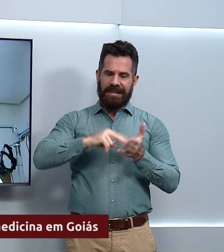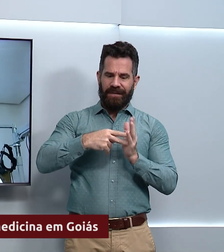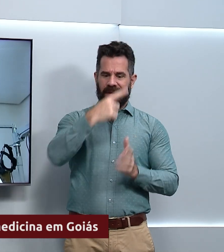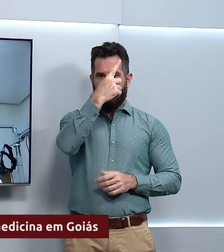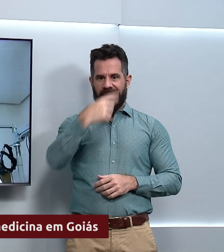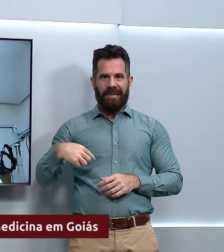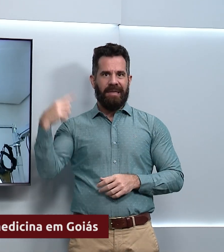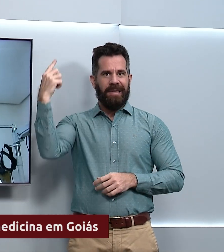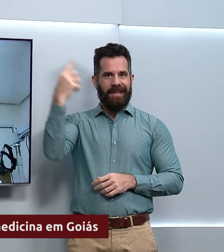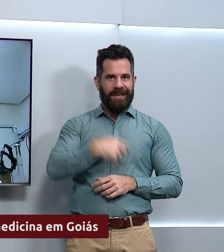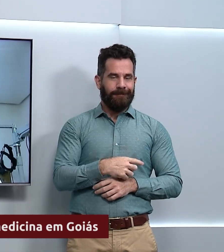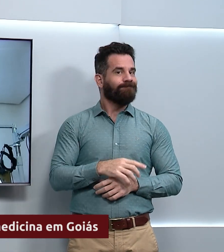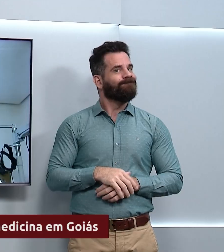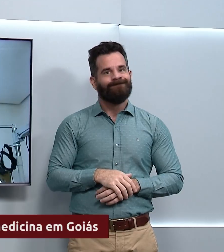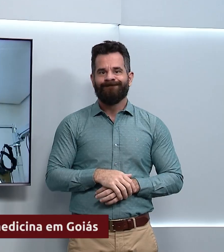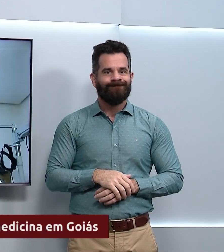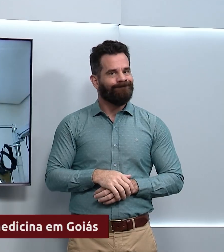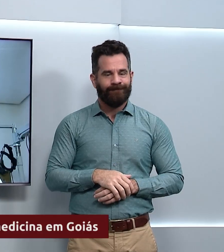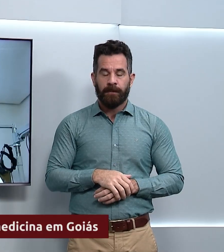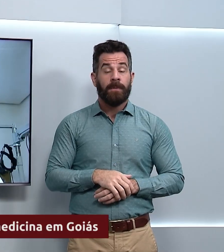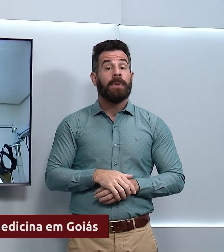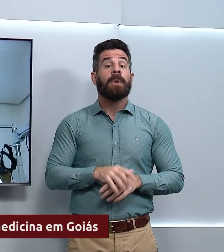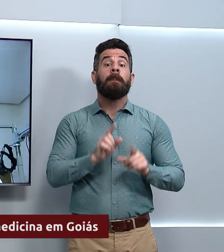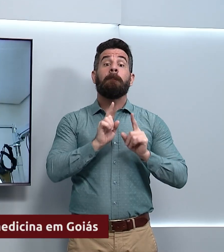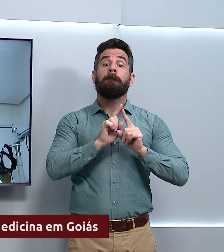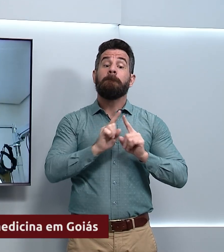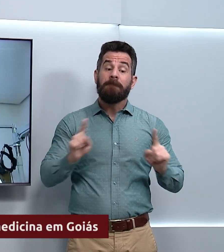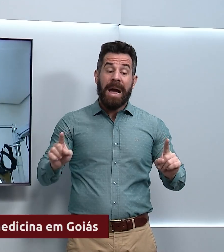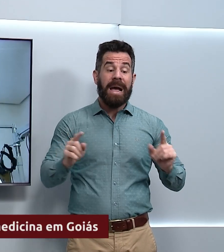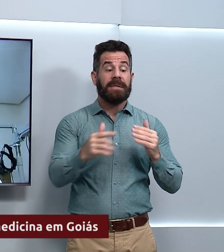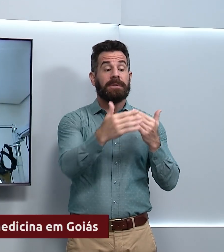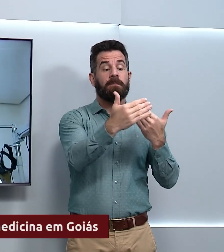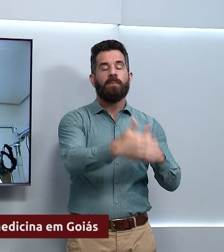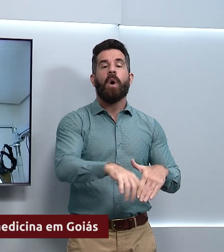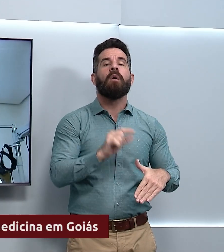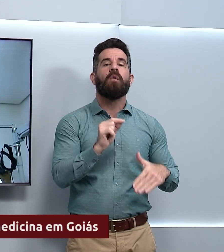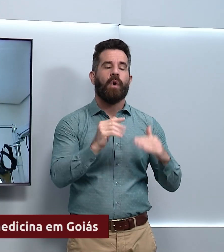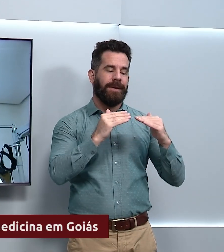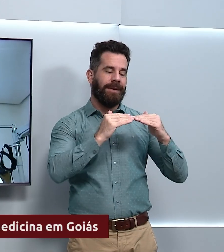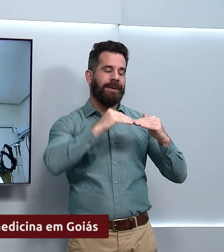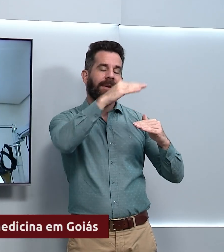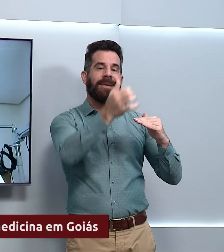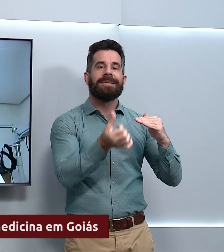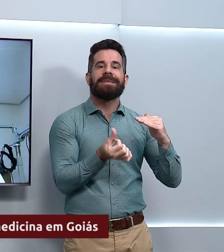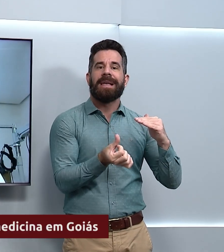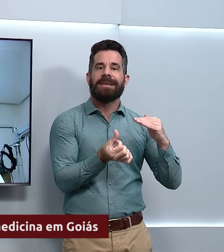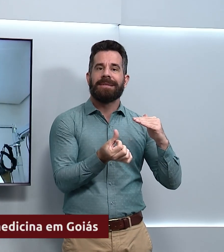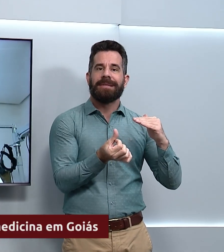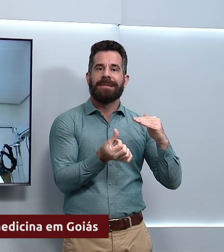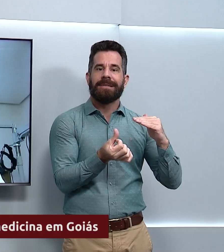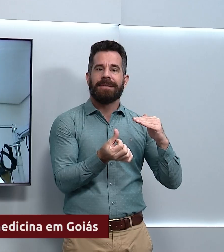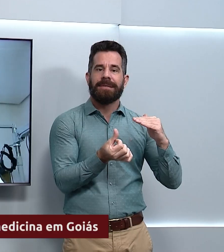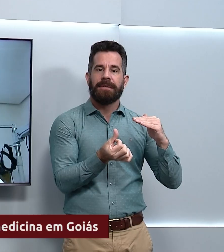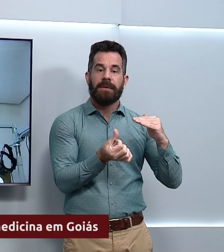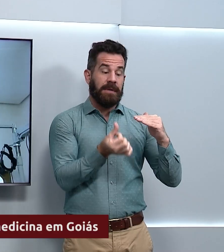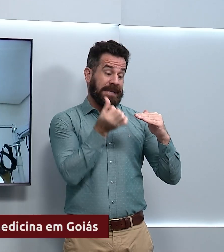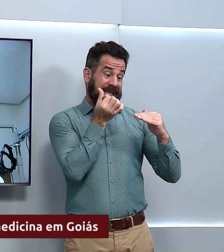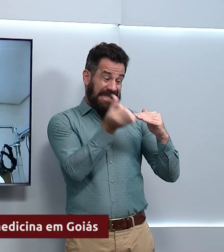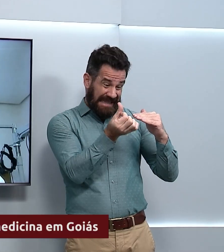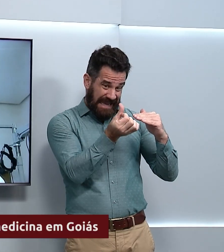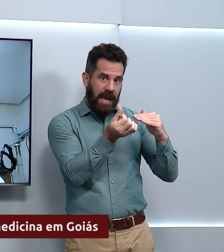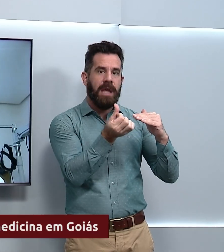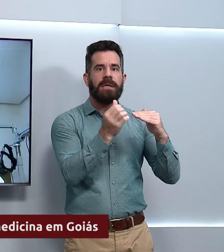prova que o crivo é uma nota 6, Quanto mais alunos com 6 ou acima